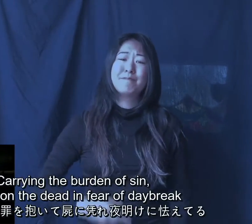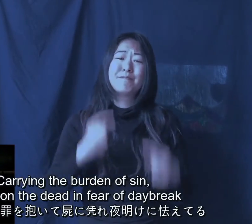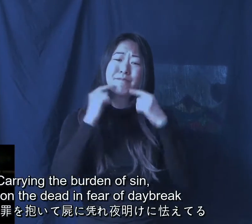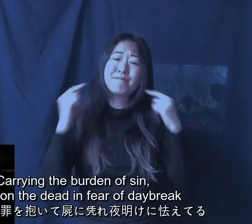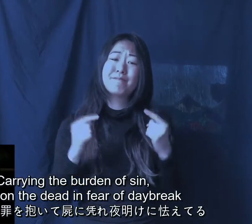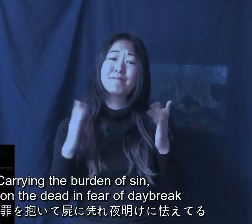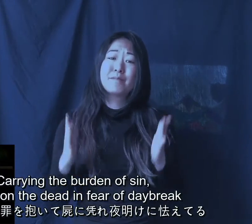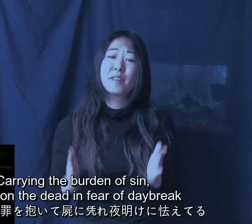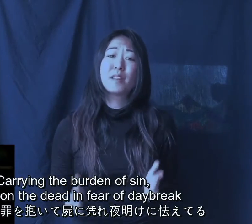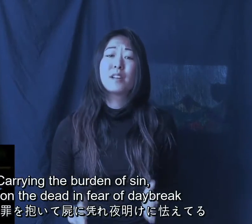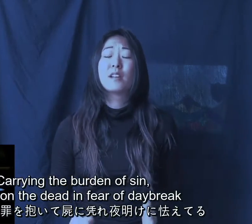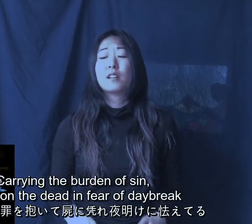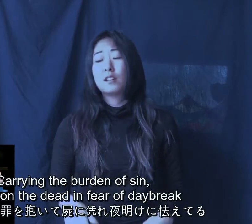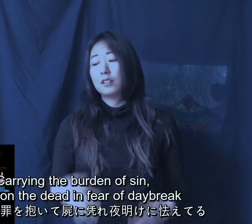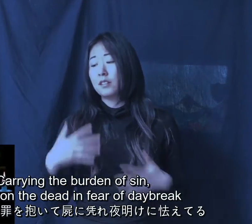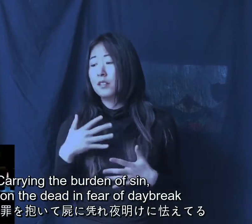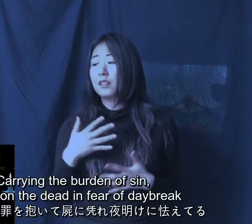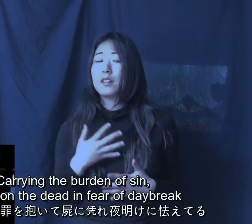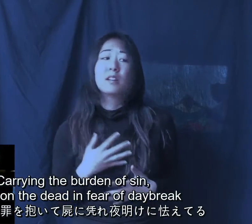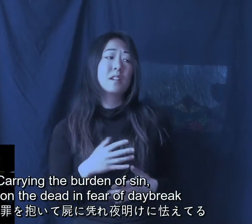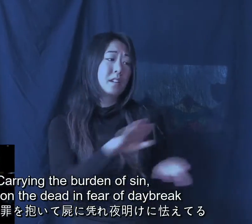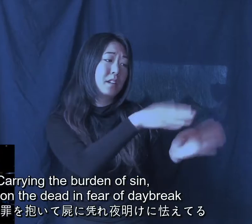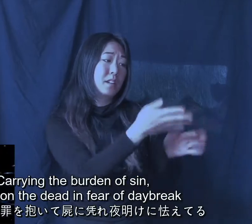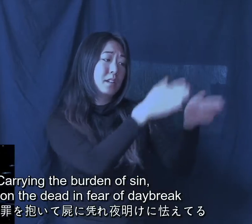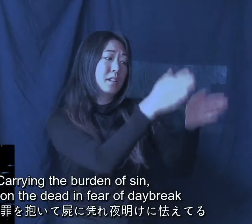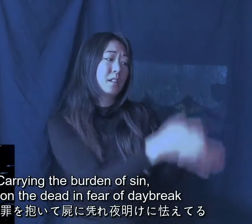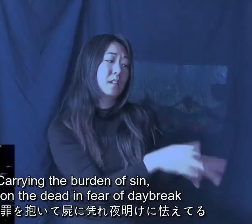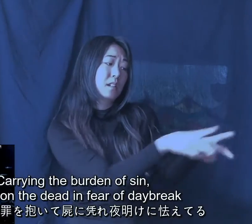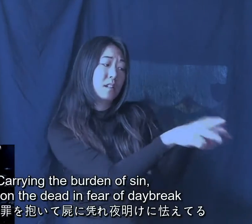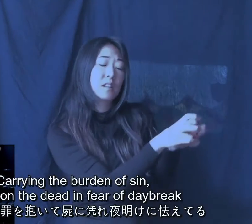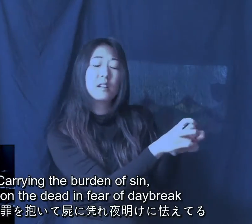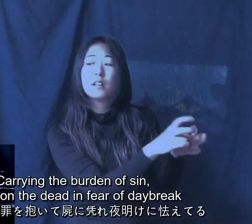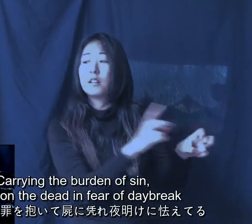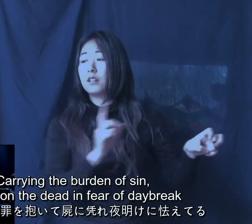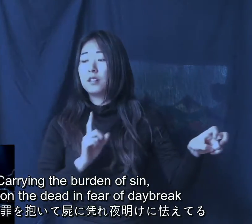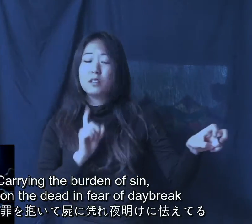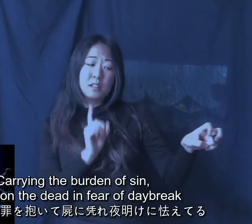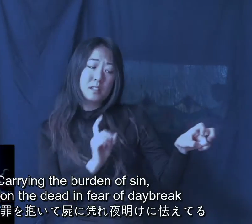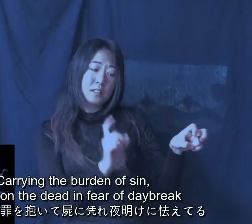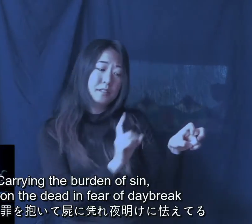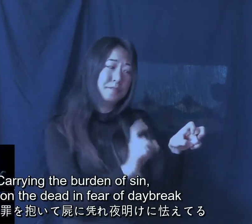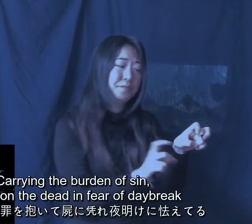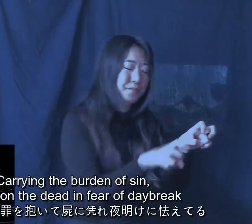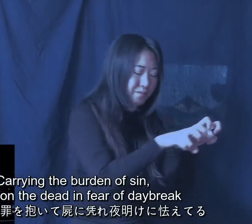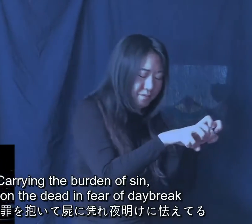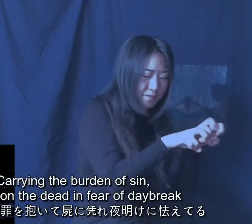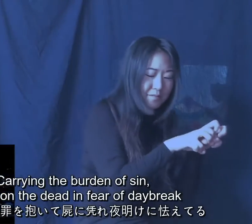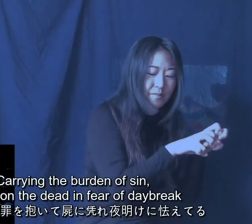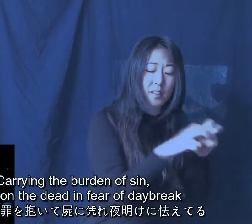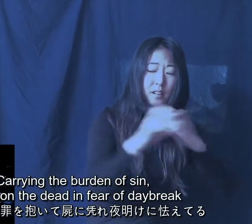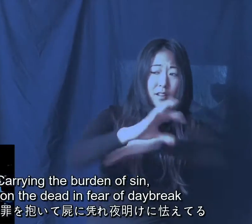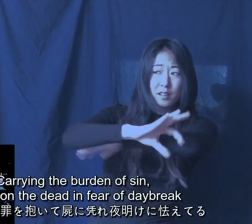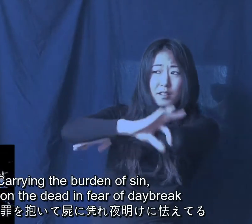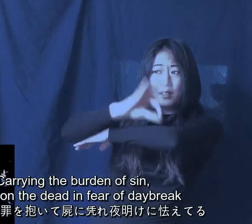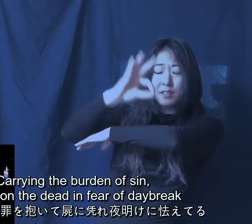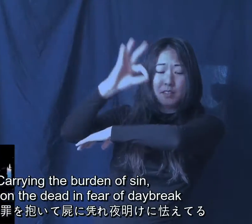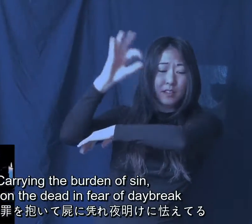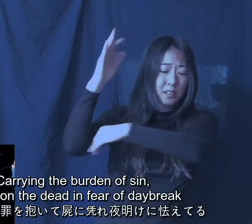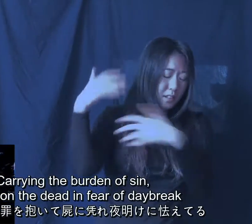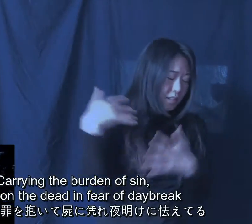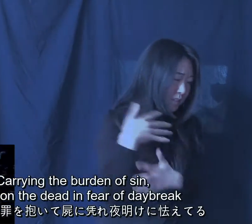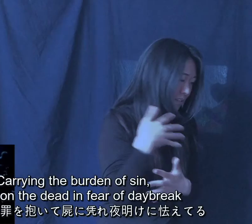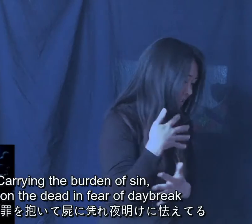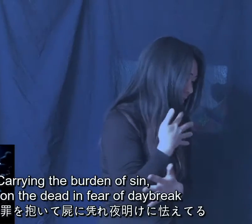今も僕は罪を抱いて屍にもたれ夜明け